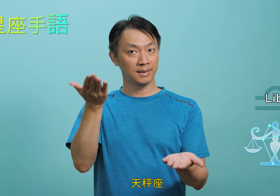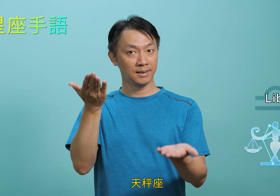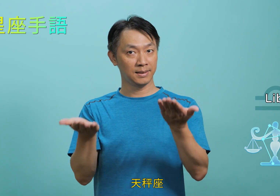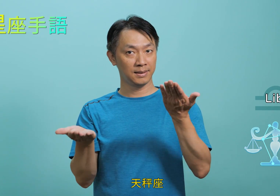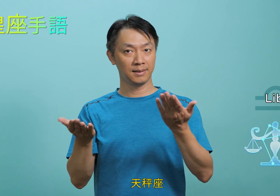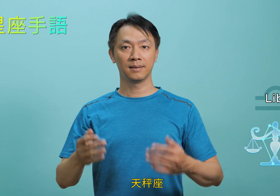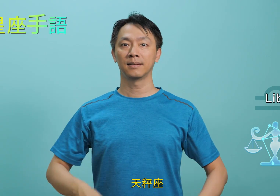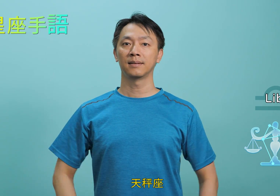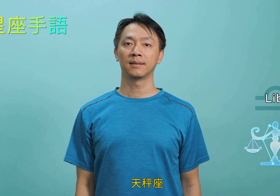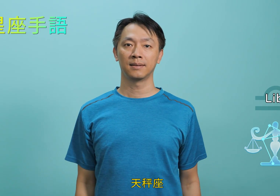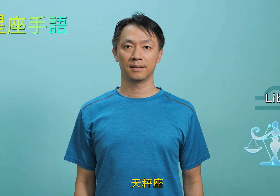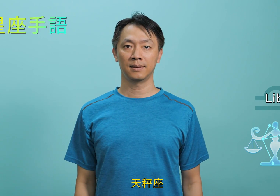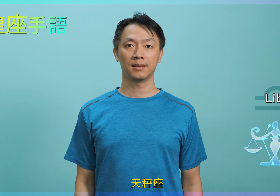天秤座，